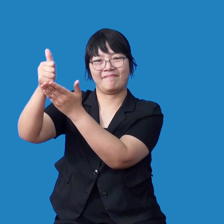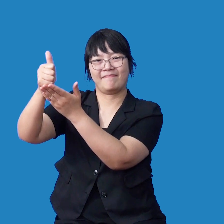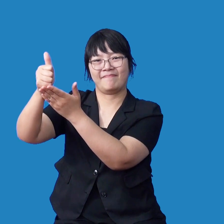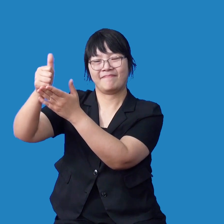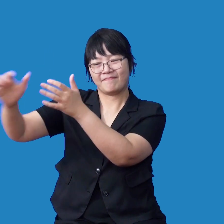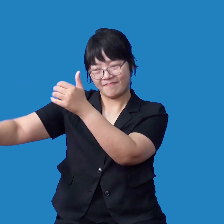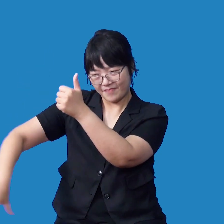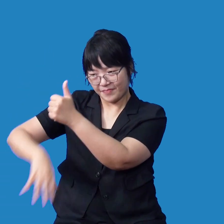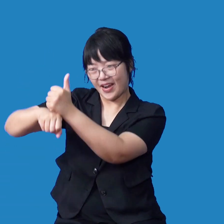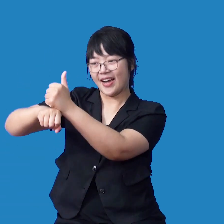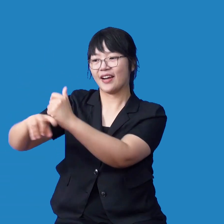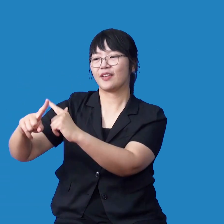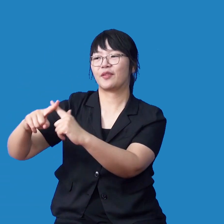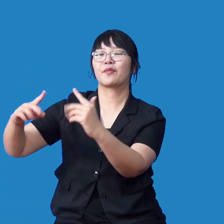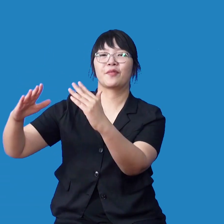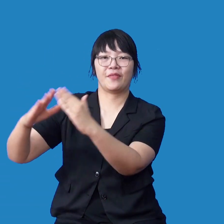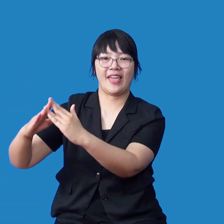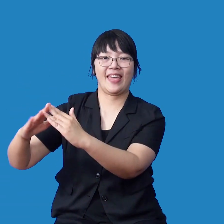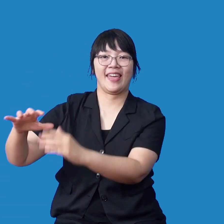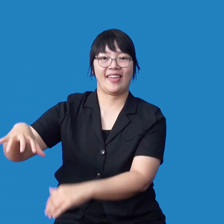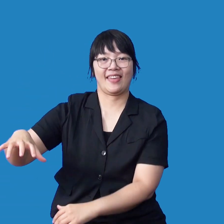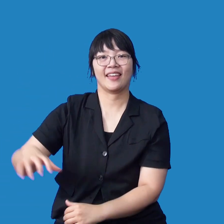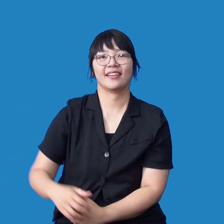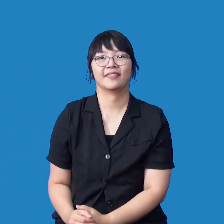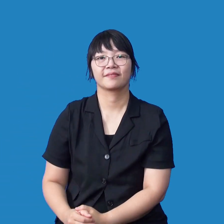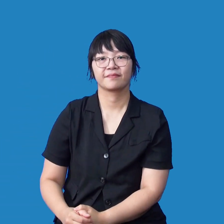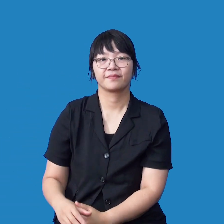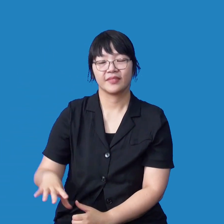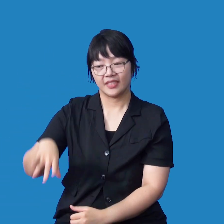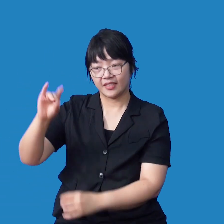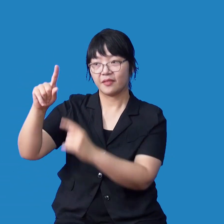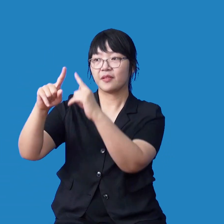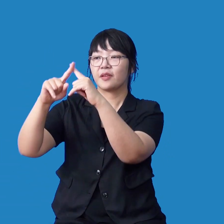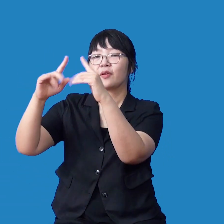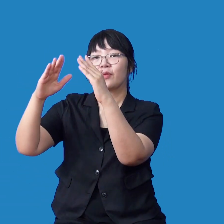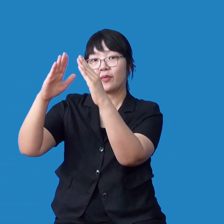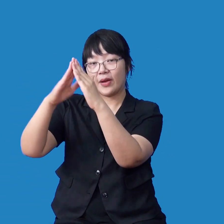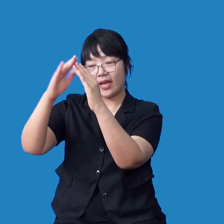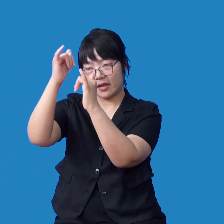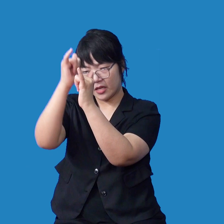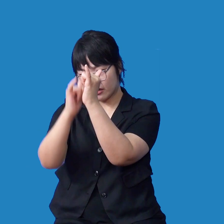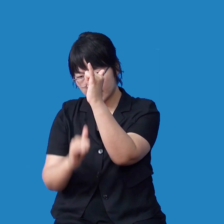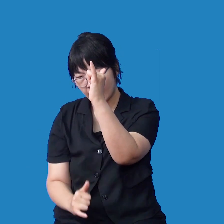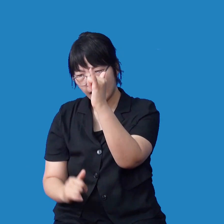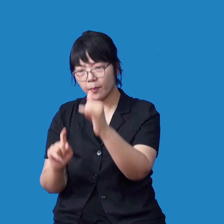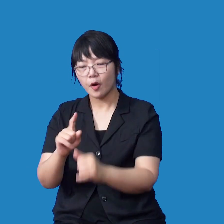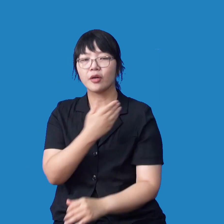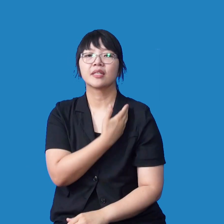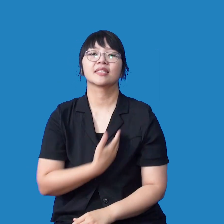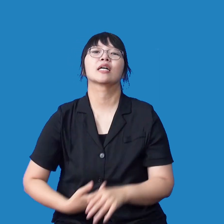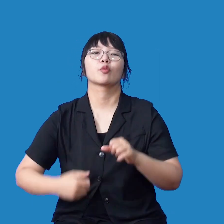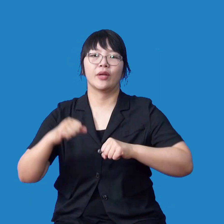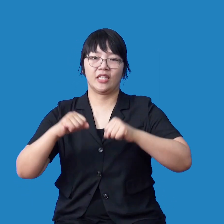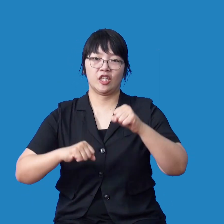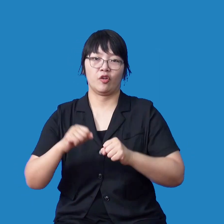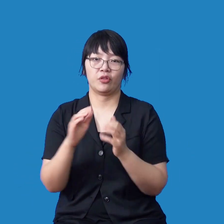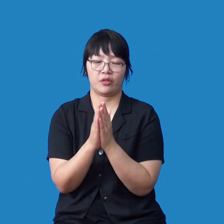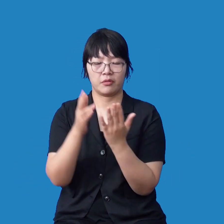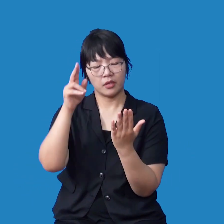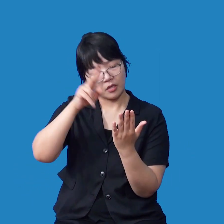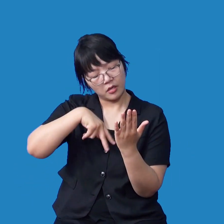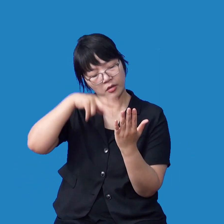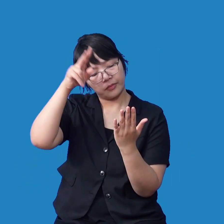이것이 신약교회죠. 그런데 신약교회 역사를 보여주는 사도행전을 읽어보면 이